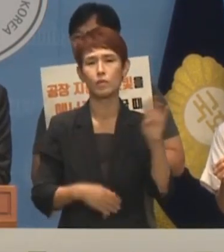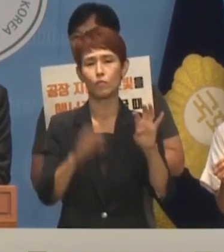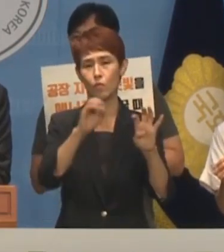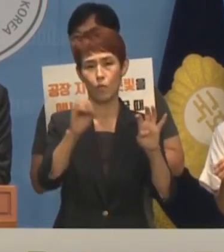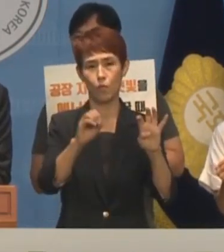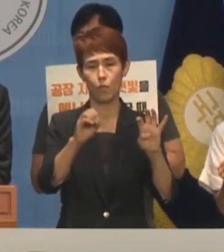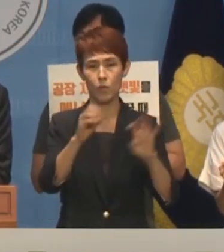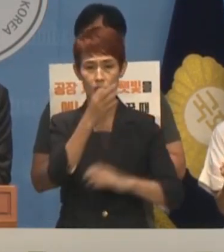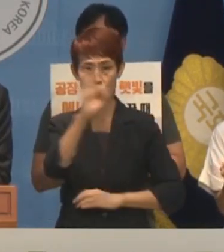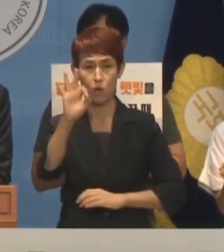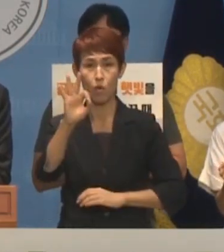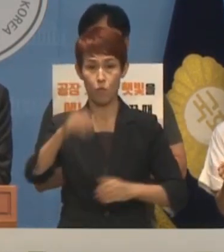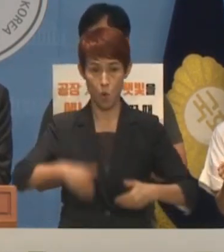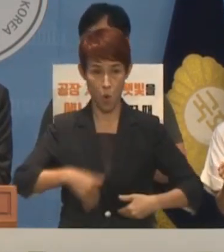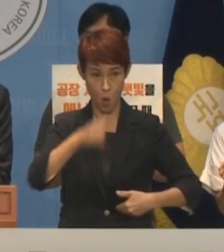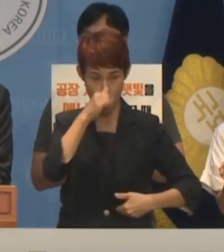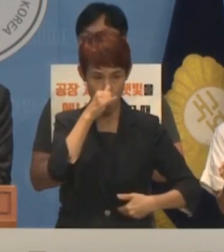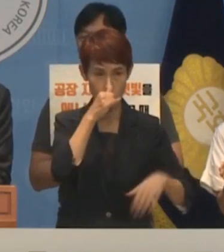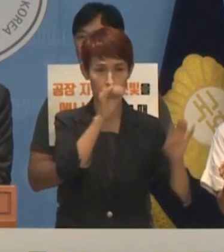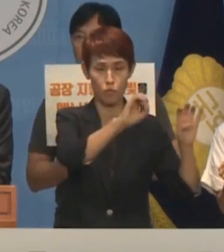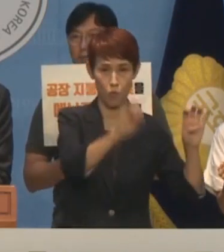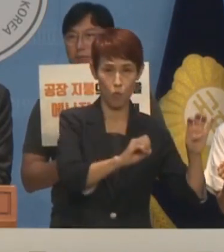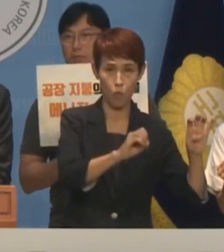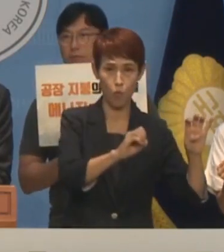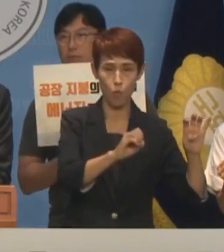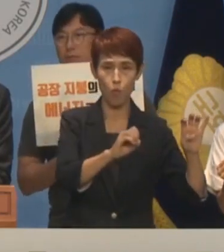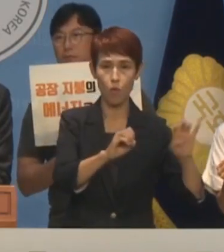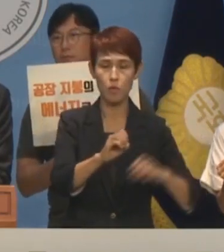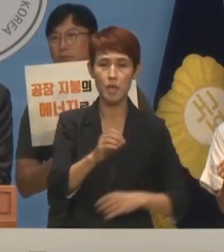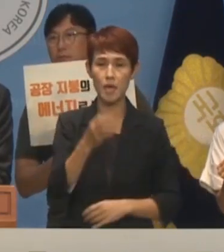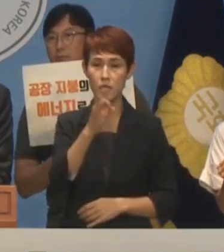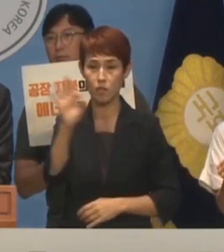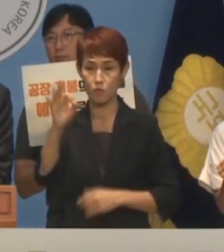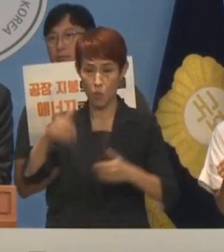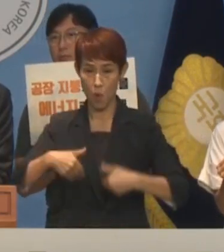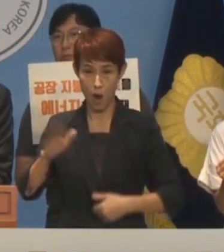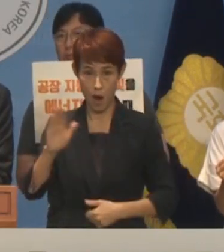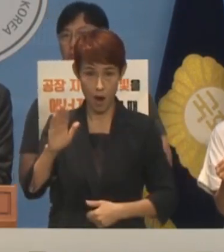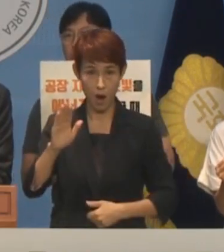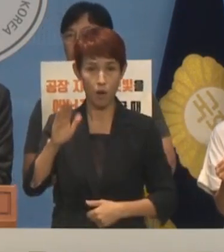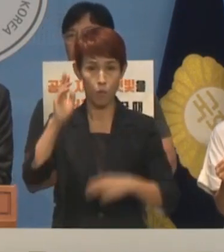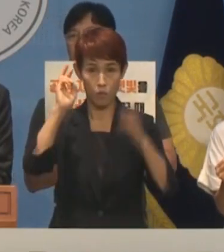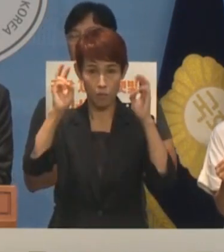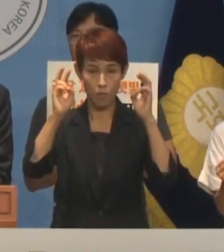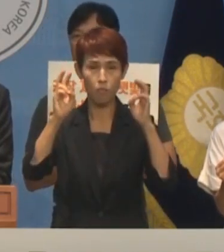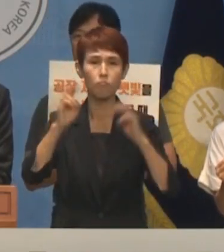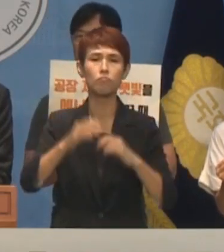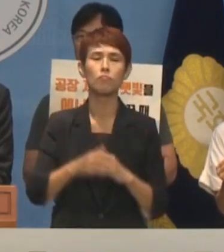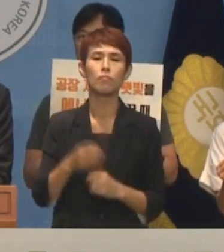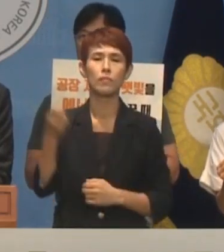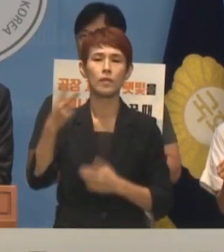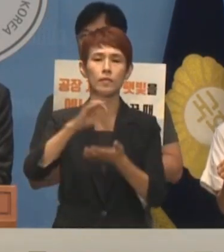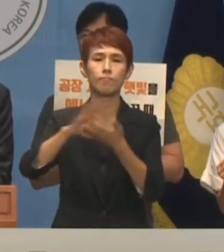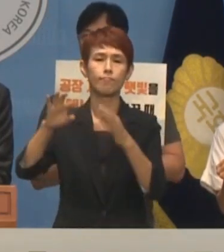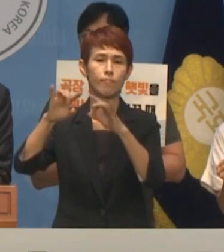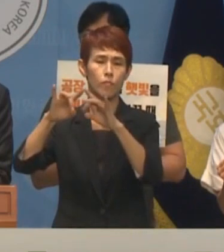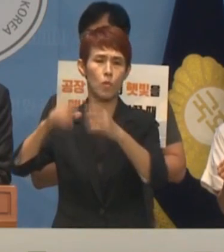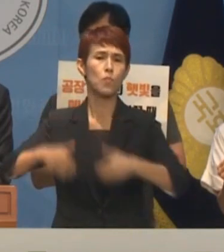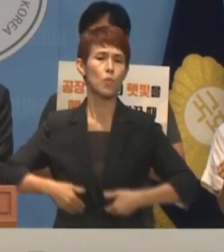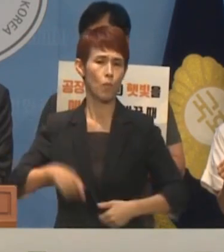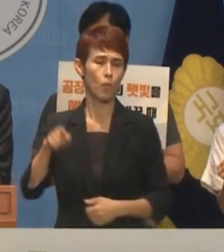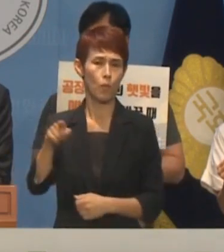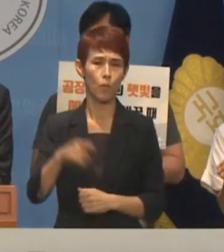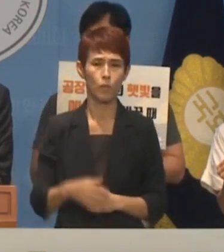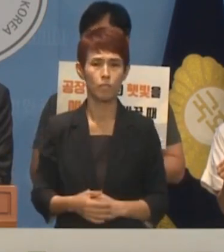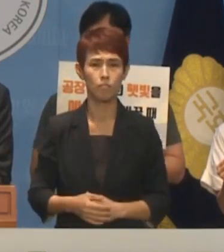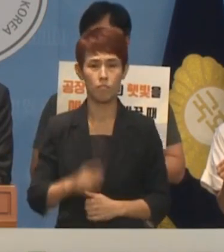인증을 필요로 하지 않는 기업도 탄소 국경세 등으로 재생에너지를 필요로 하고